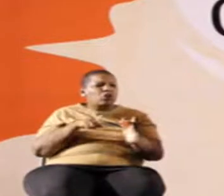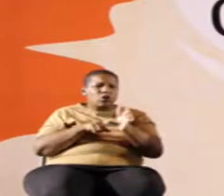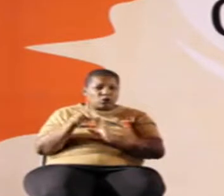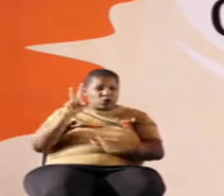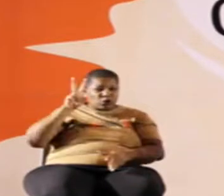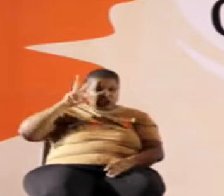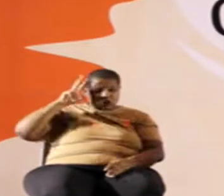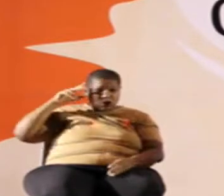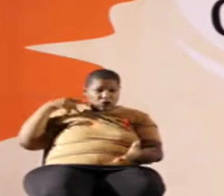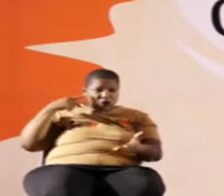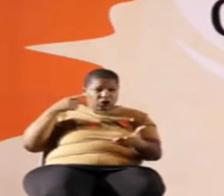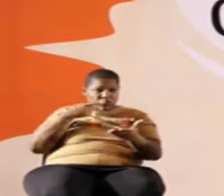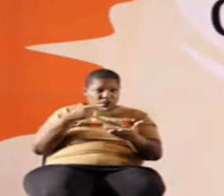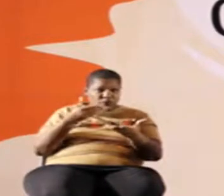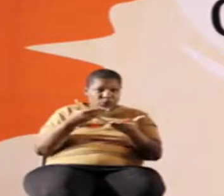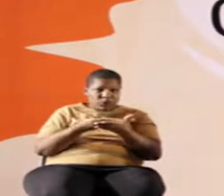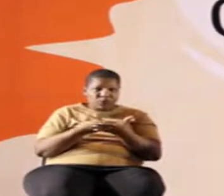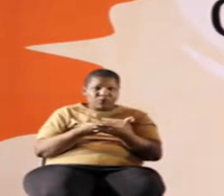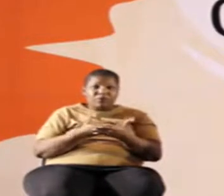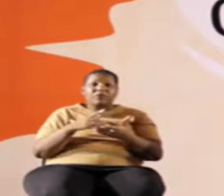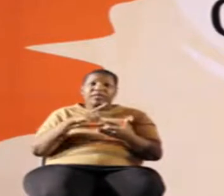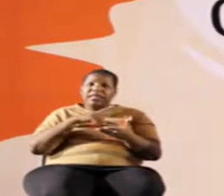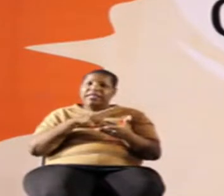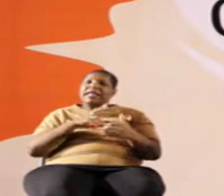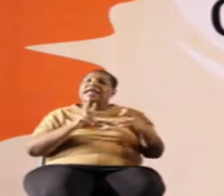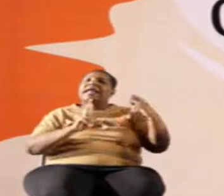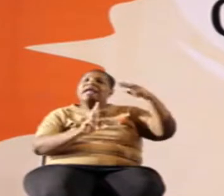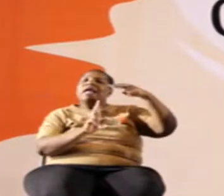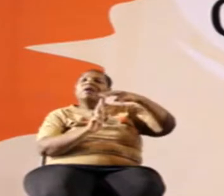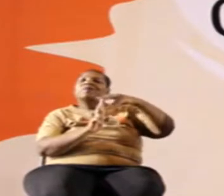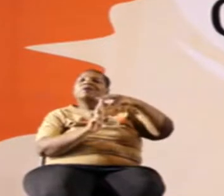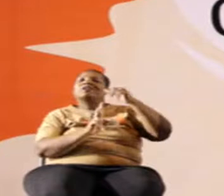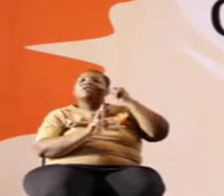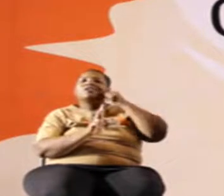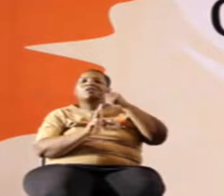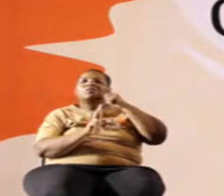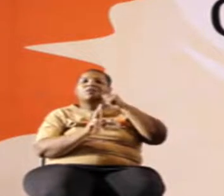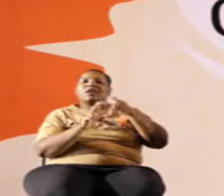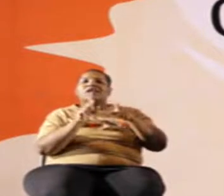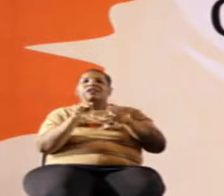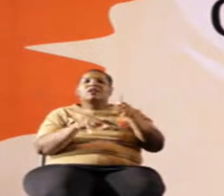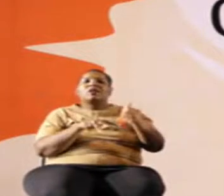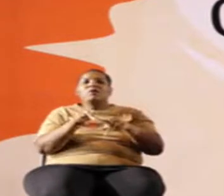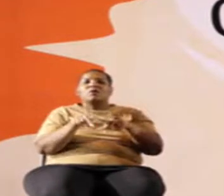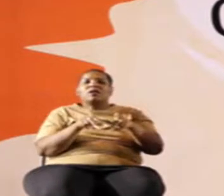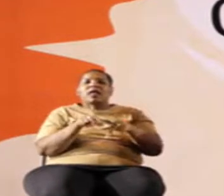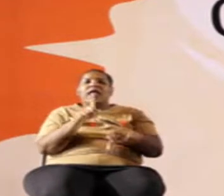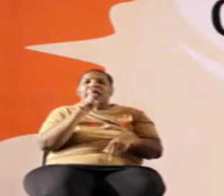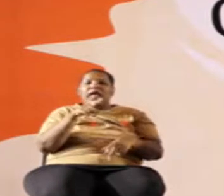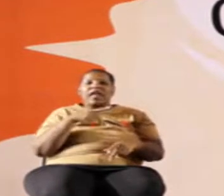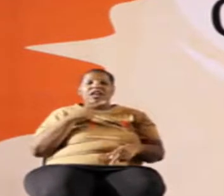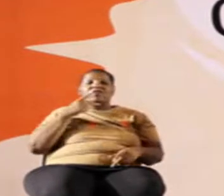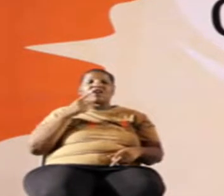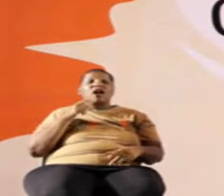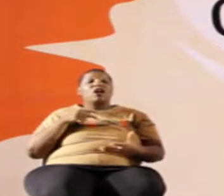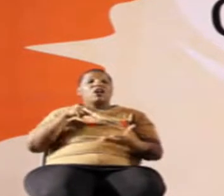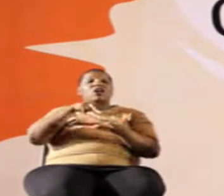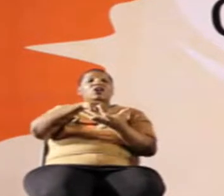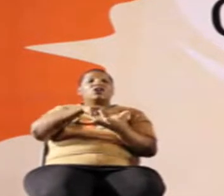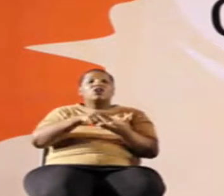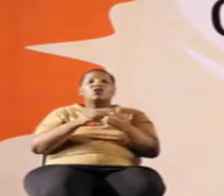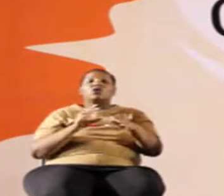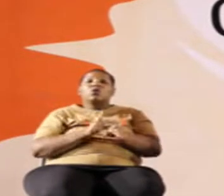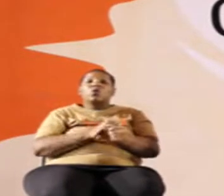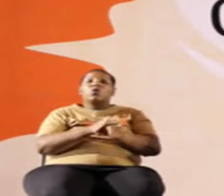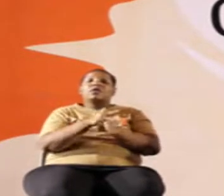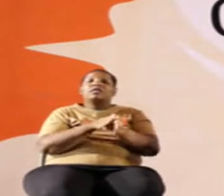história toda para dizer, Elodê é o título da representante das mulheres na esfera pública, aquela que fala pelas mulheres no Conselho das